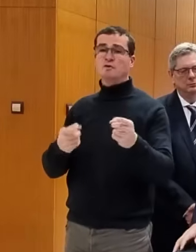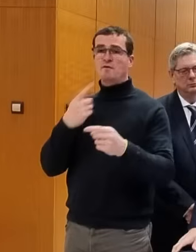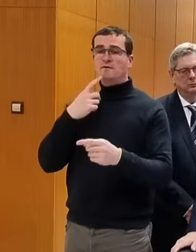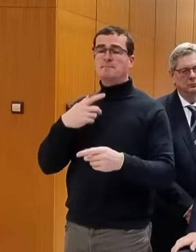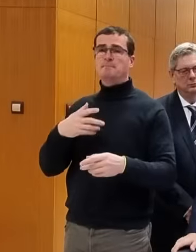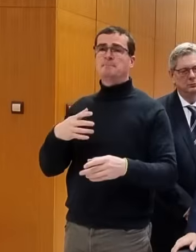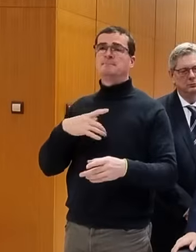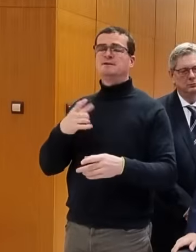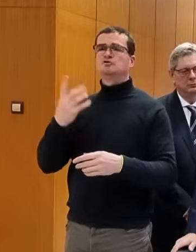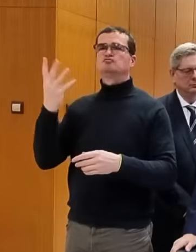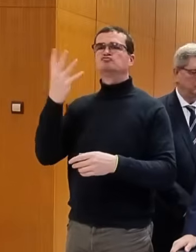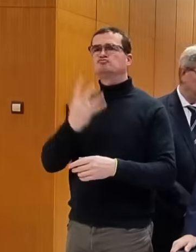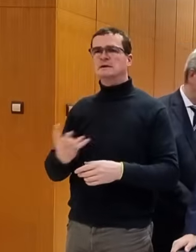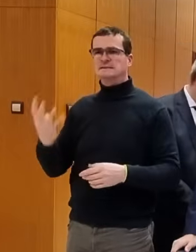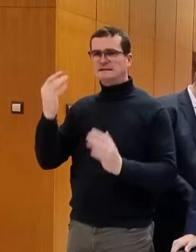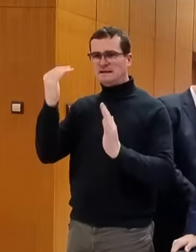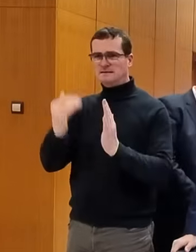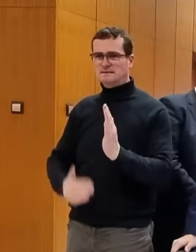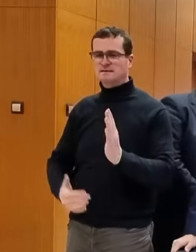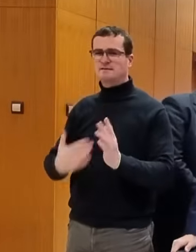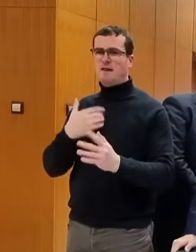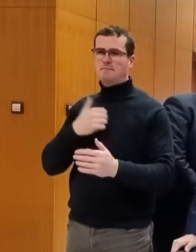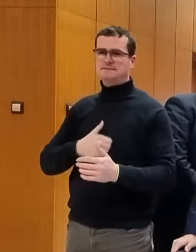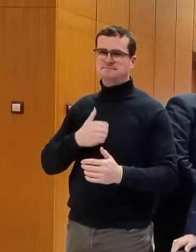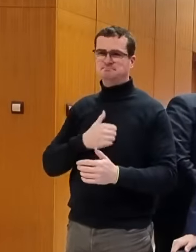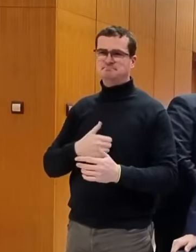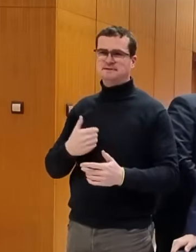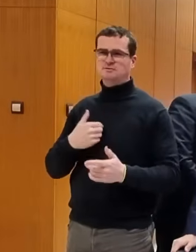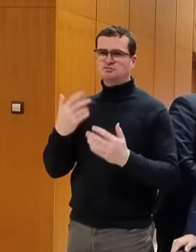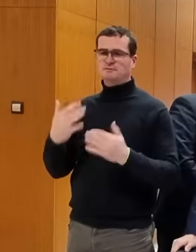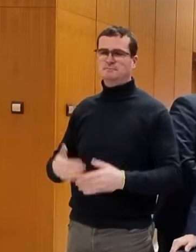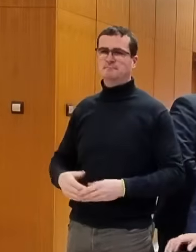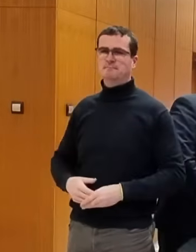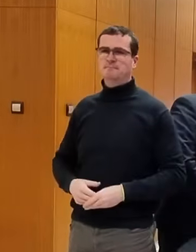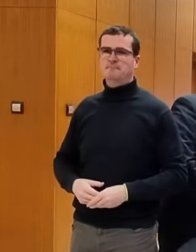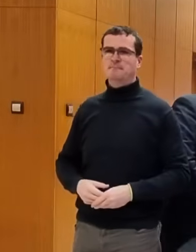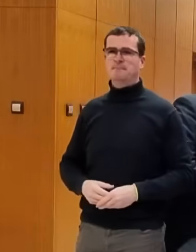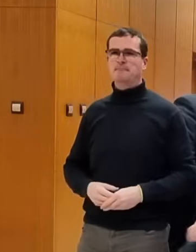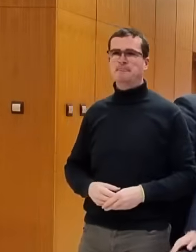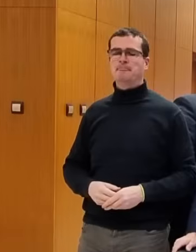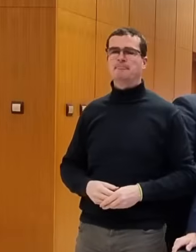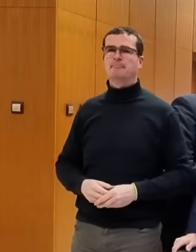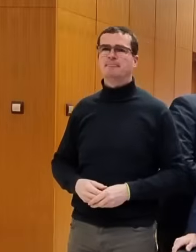pán Golera, napríklad tých 40, veľmi smiešne popočítaných,